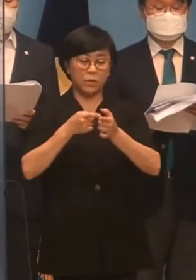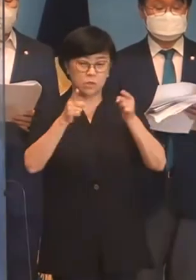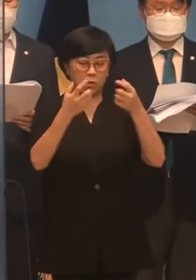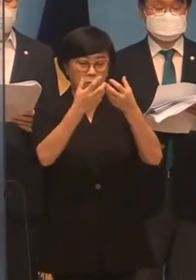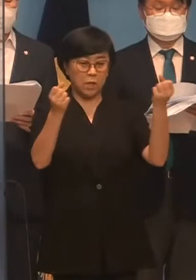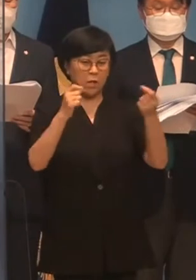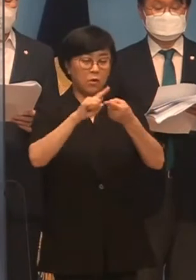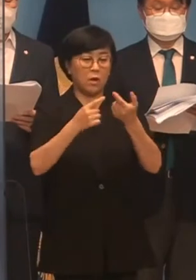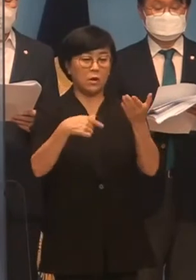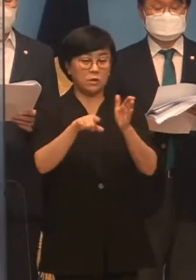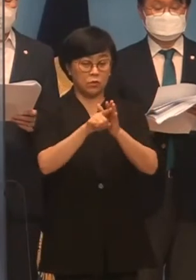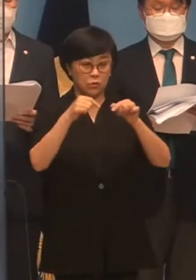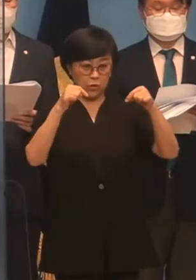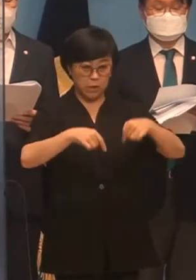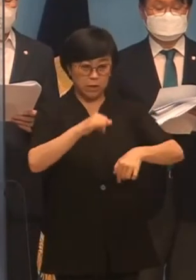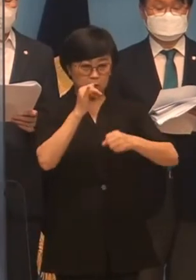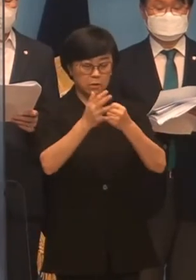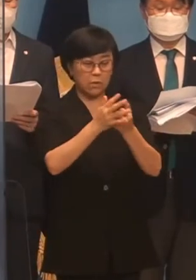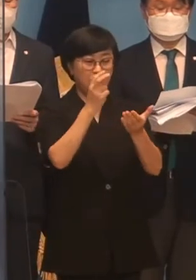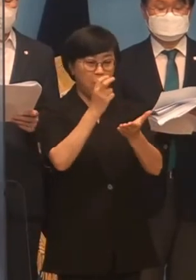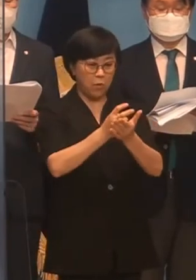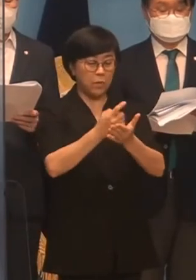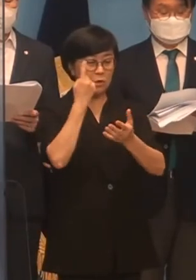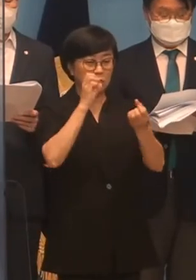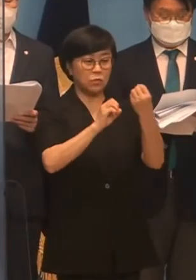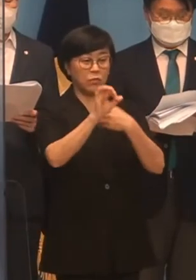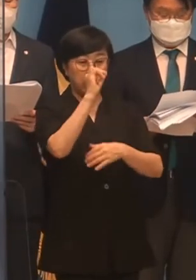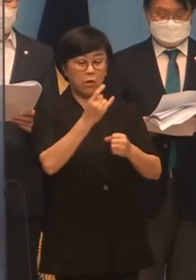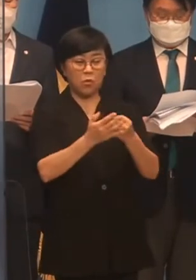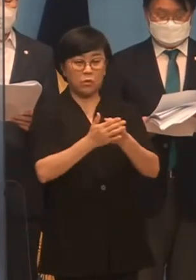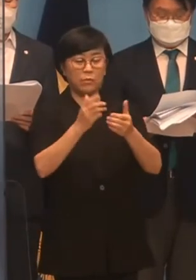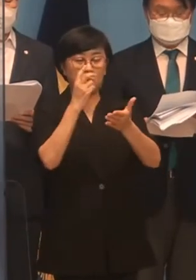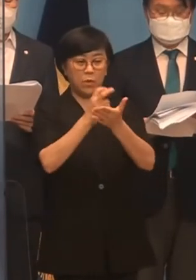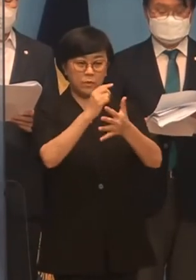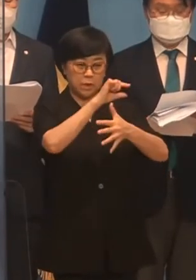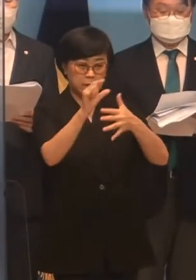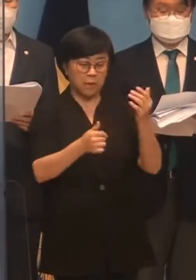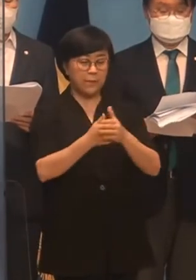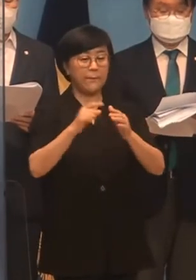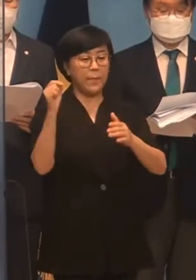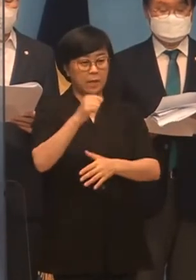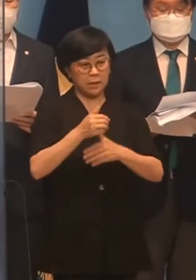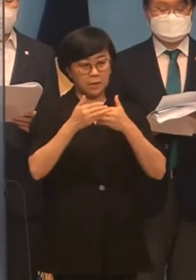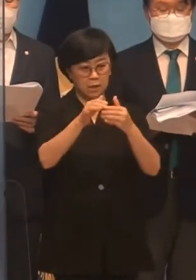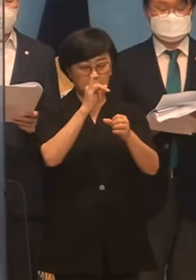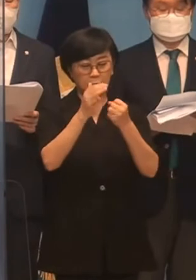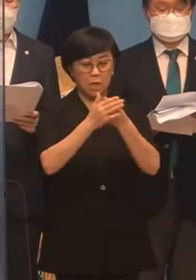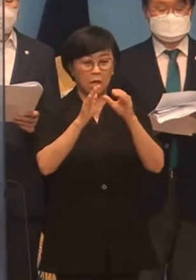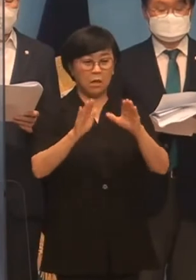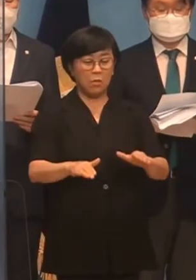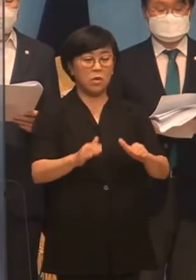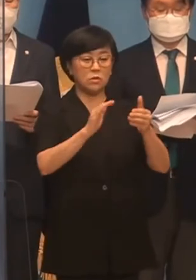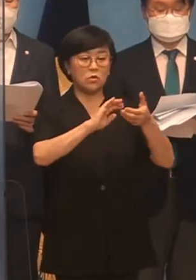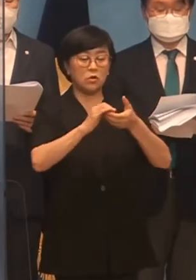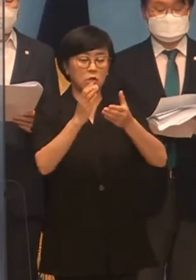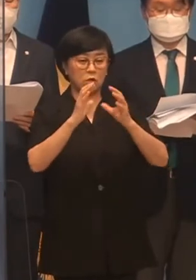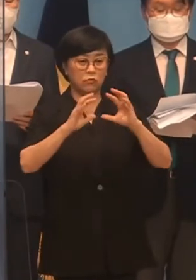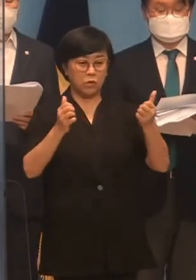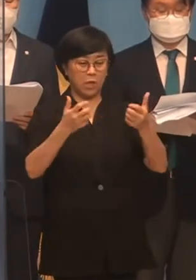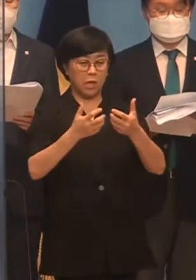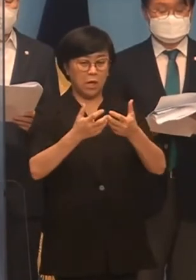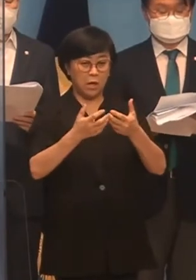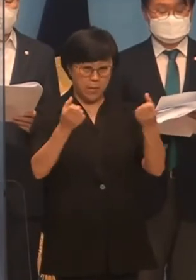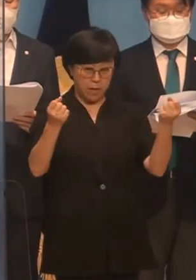충분한 논의를 진행해왔습니다. 입법청문회 개최 등 입법 절차를 신속히 진행한다면 이번 정기국회 내 수사 기소 분리